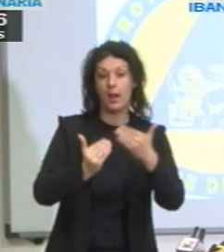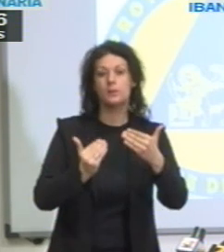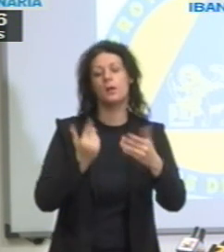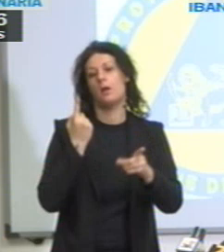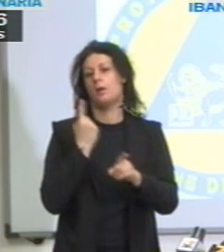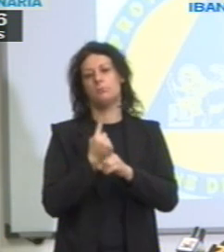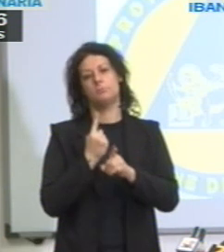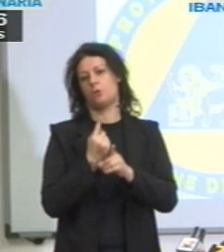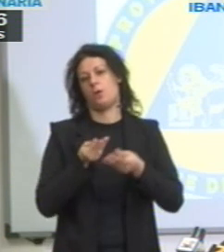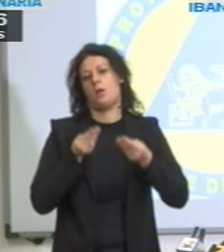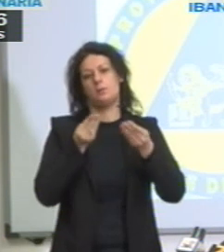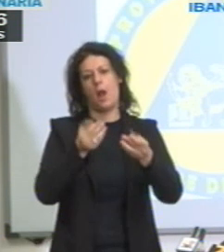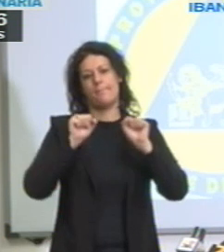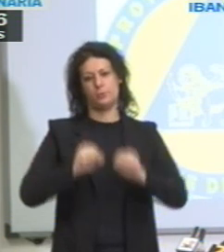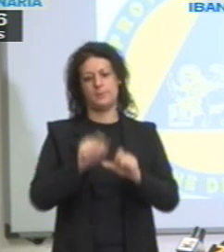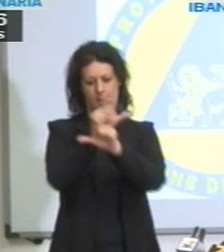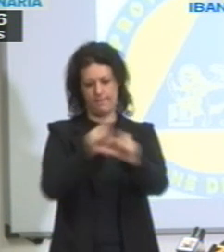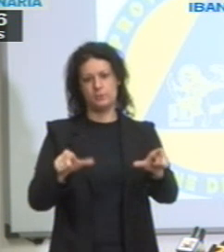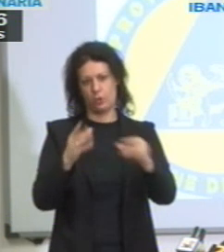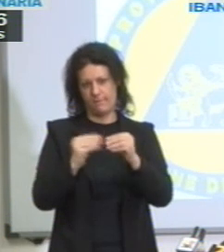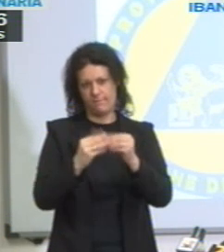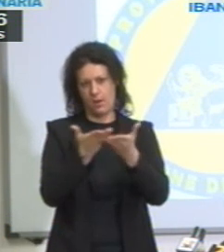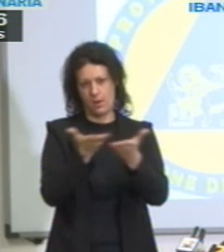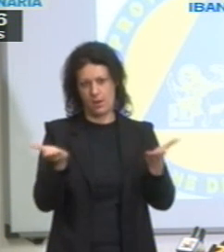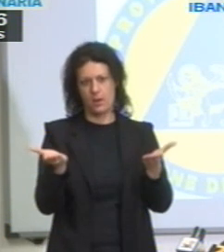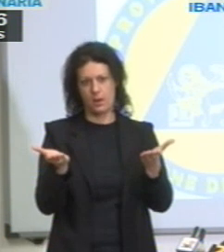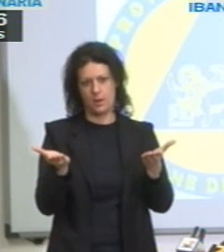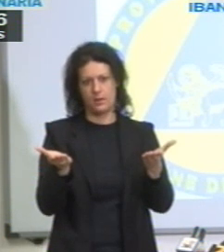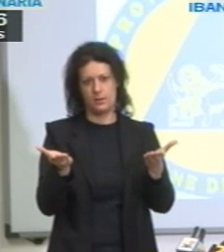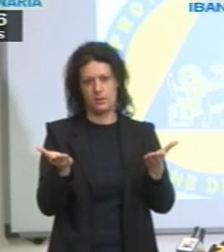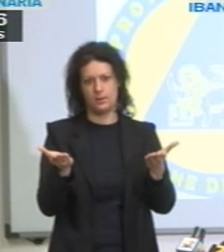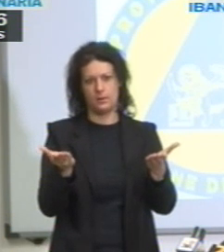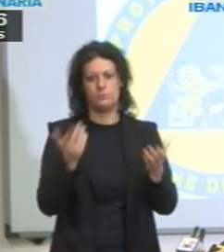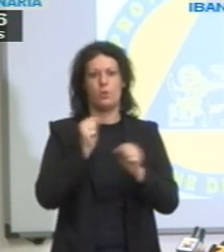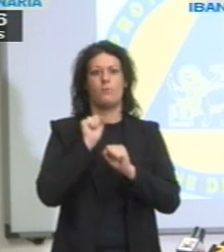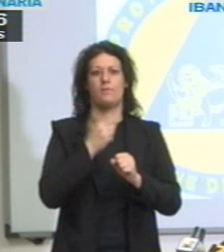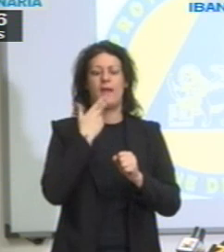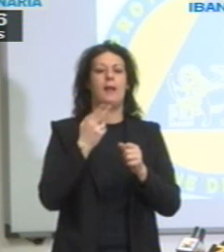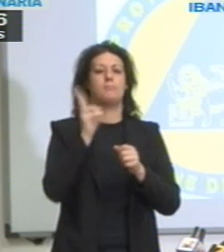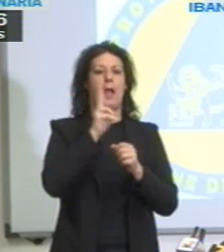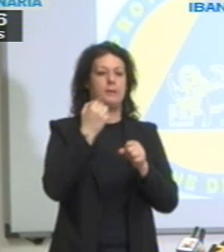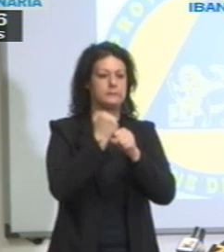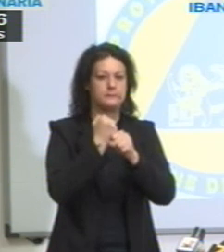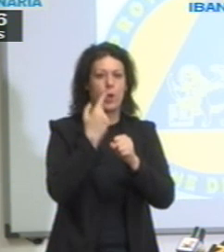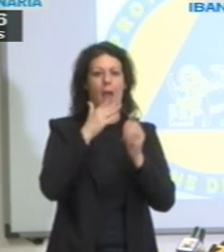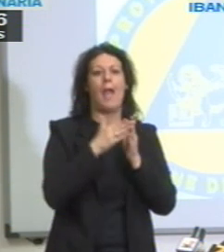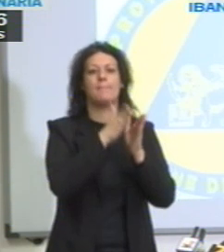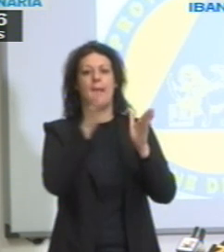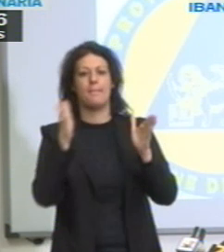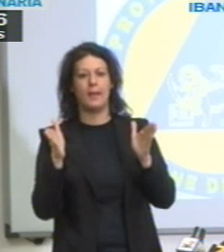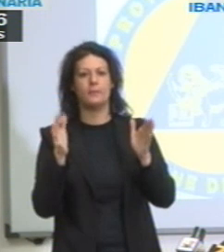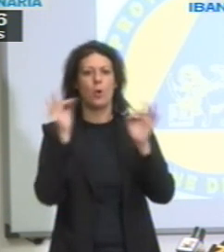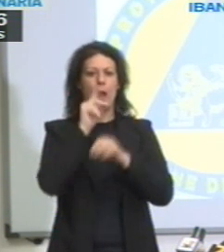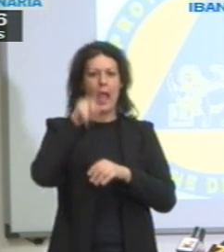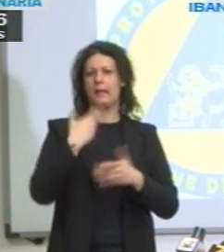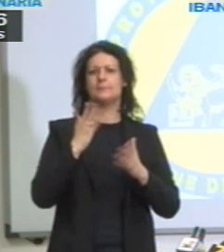fare in modo che la gente possa anche fare quello che doveva fare, cioè farsi un bagno, un ampliamento, sistemare, anche chiamare il